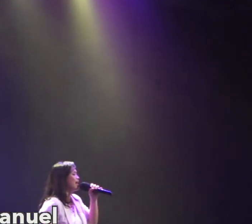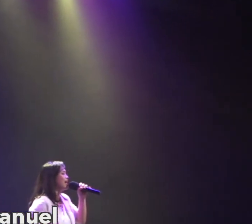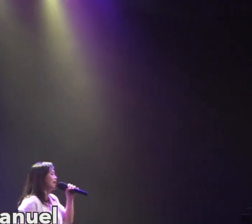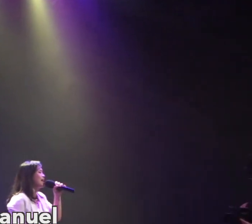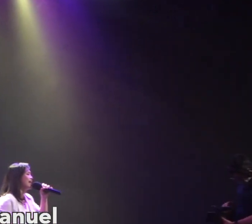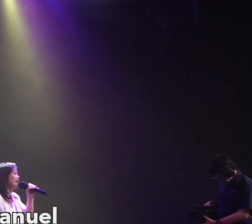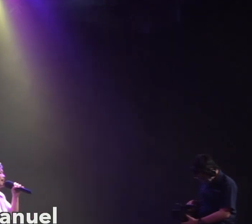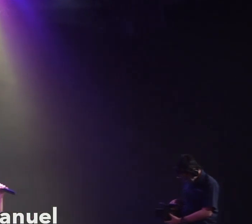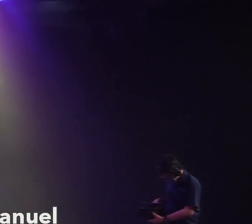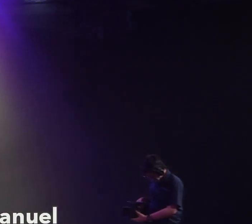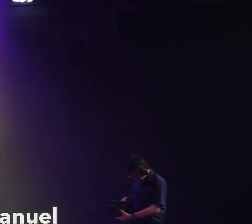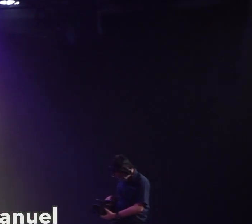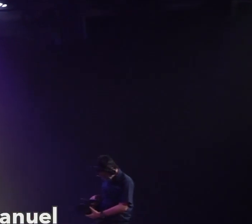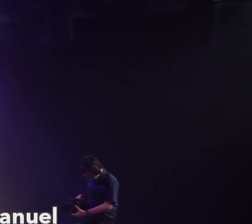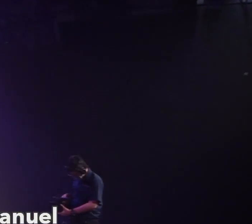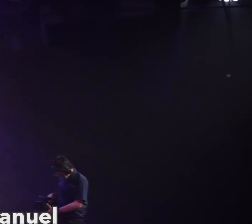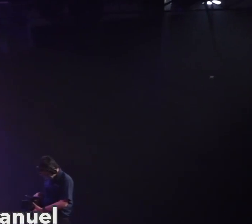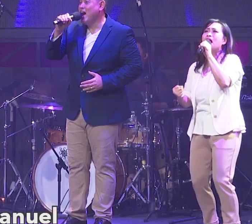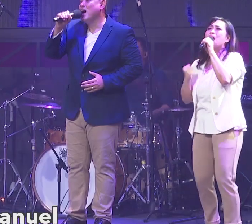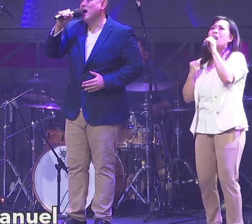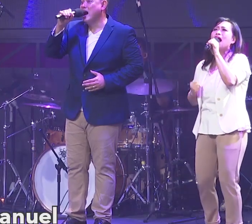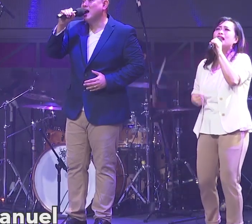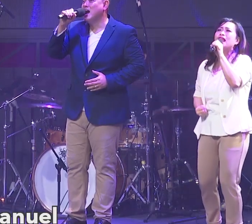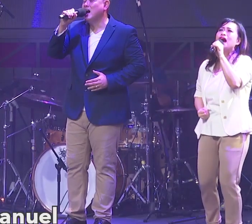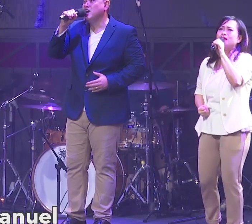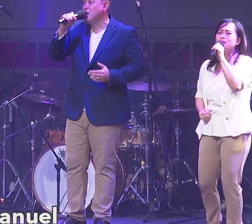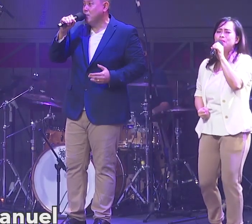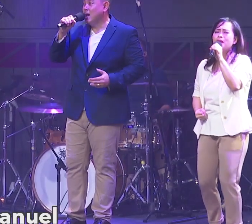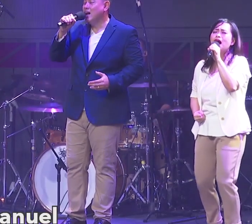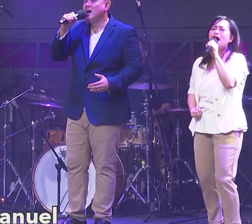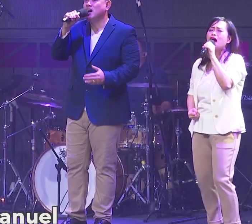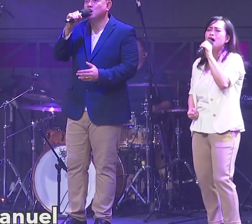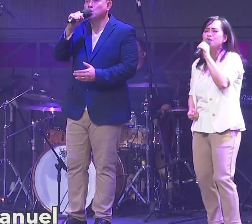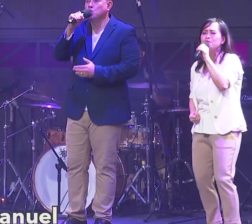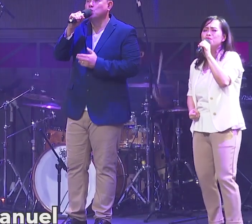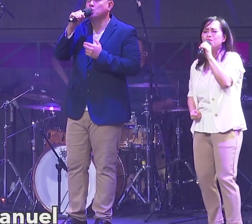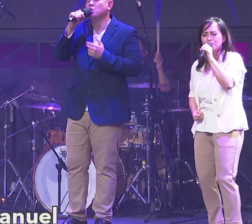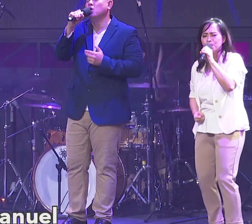Immanuel. Engkau Allah, Engkau Allah